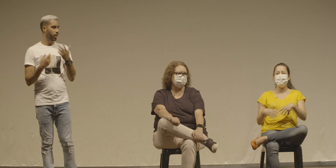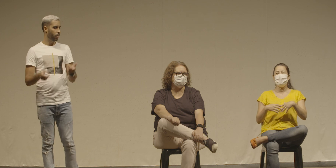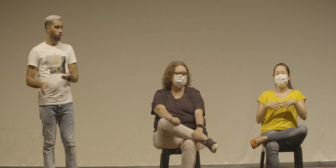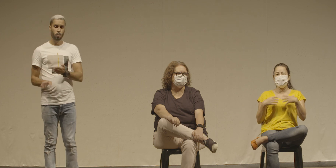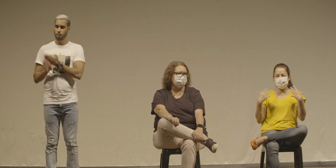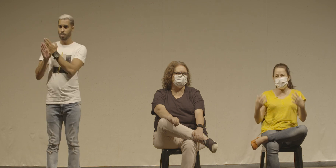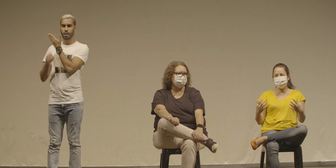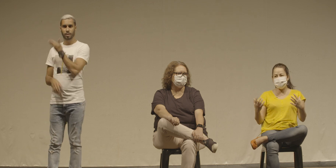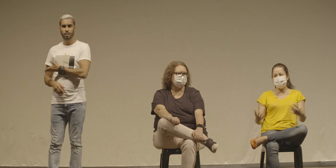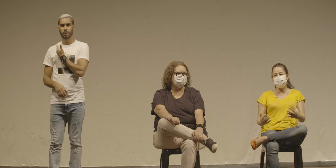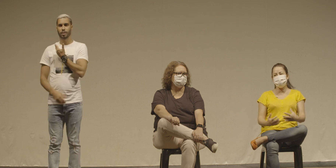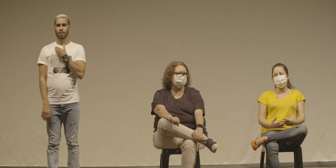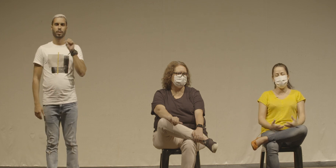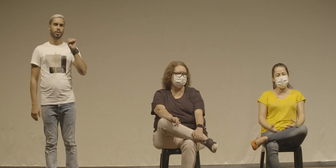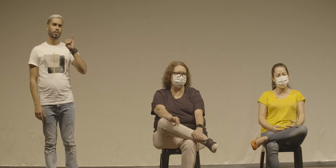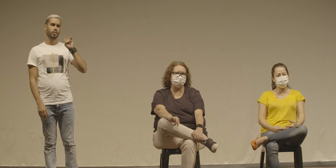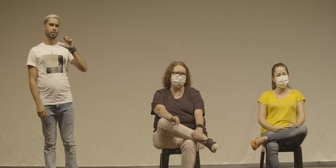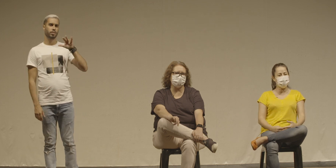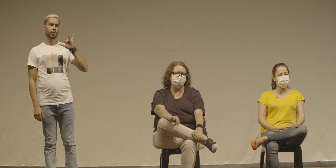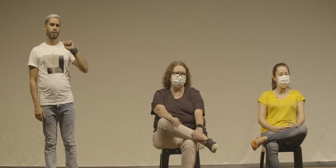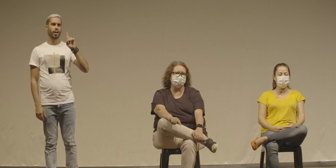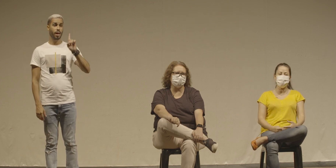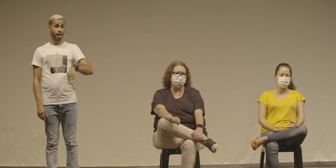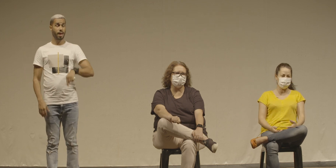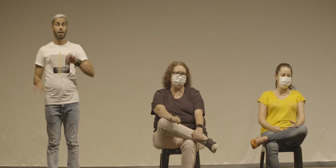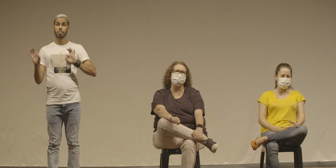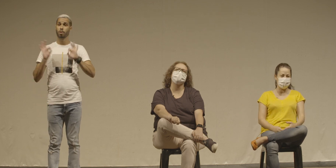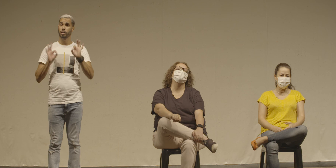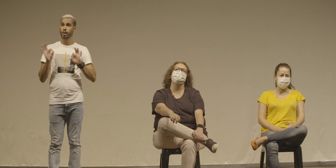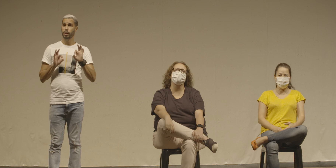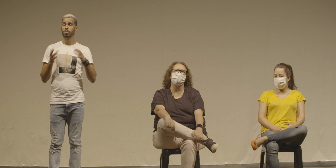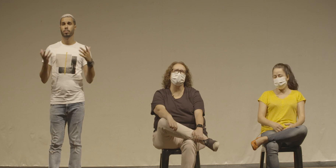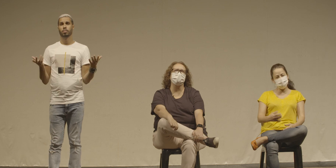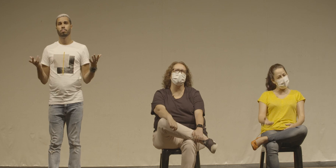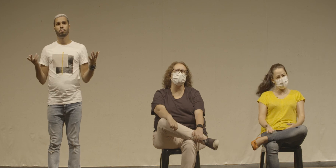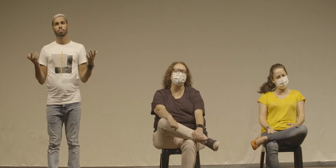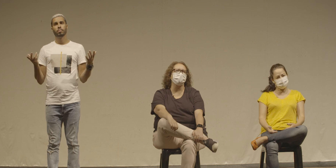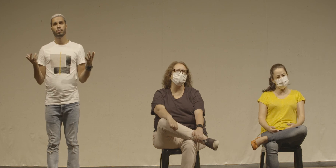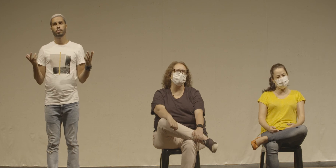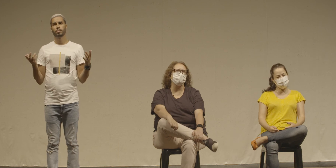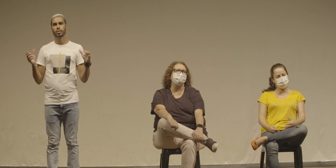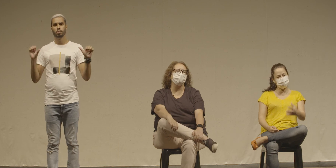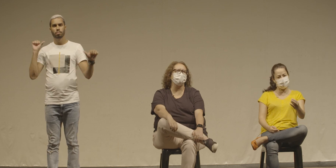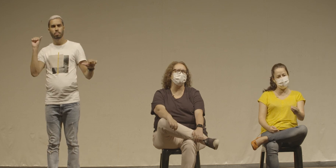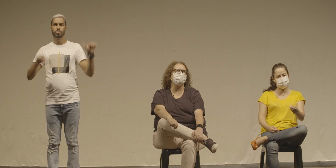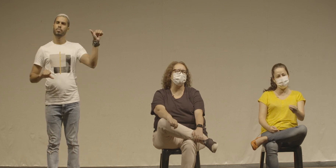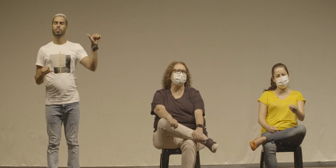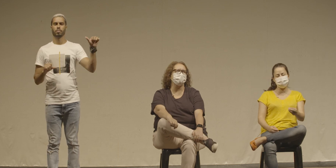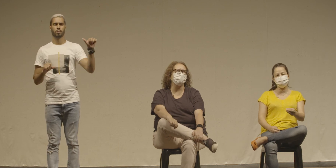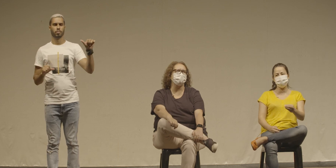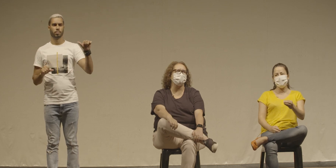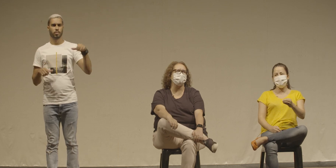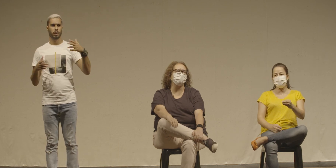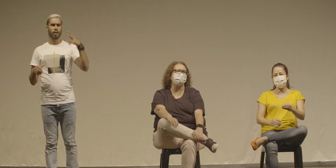Silvia, é fazer projetos e coisas que possam transformar. De alguma maneira, né, que a pessoa veja